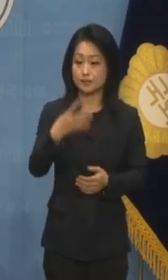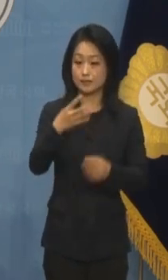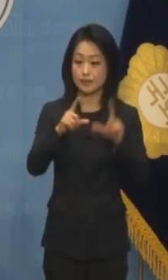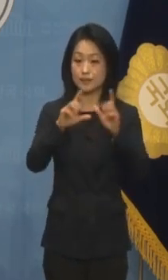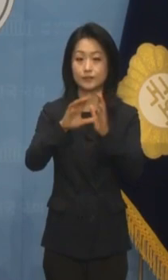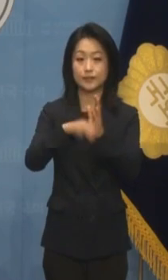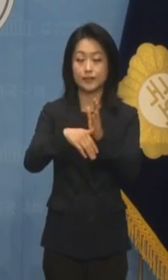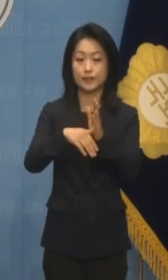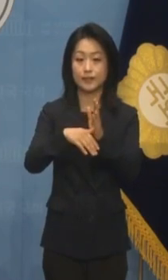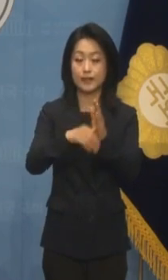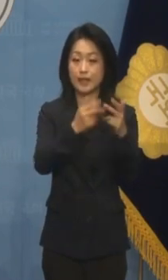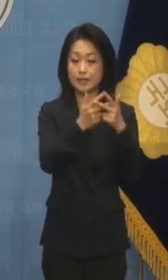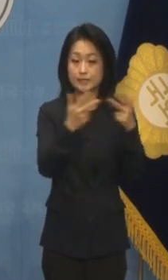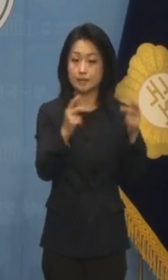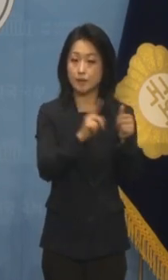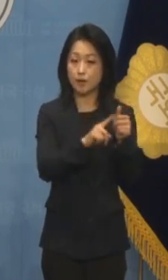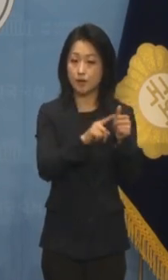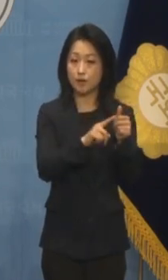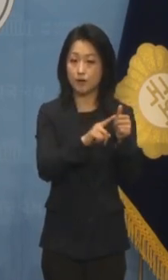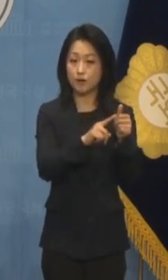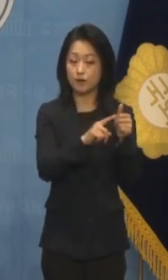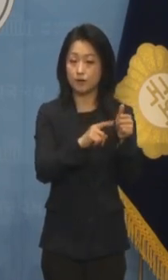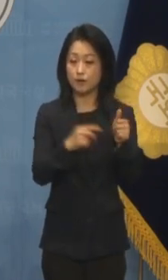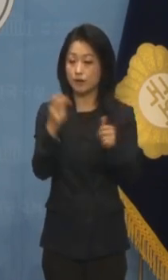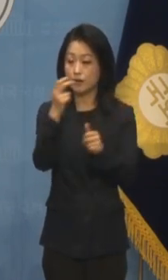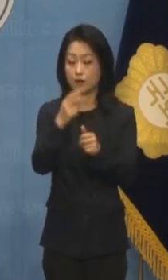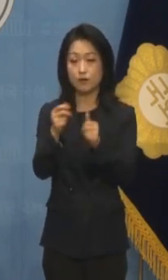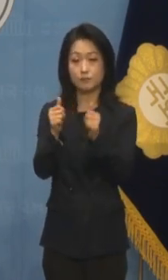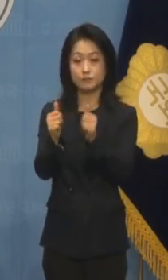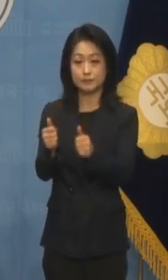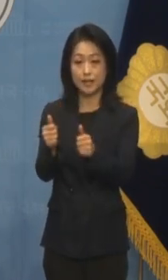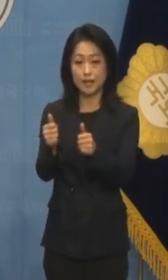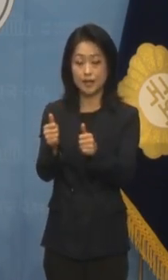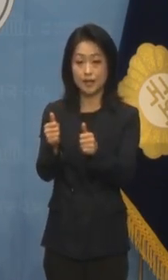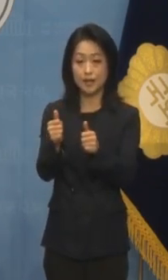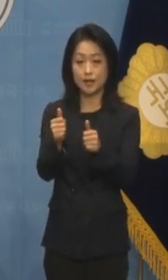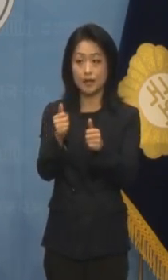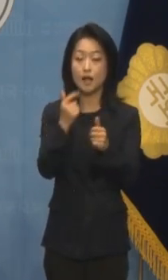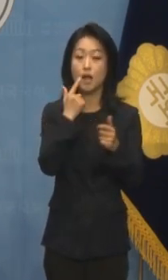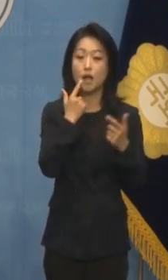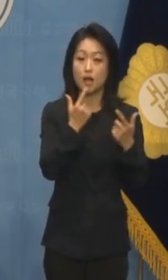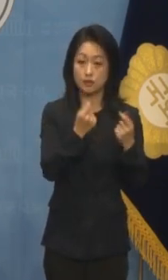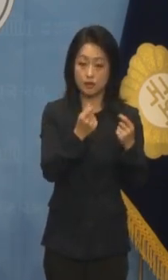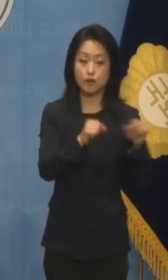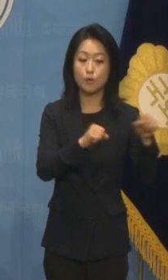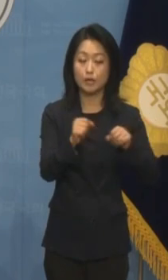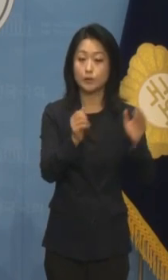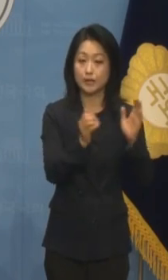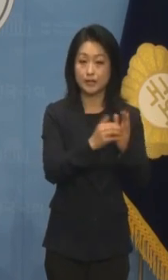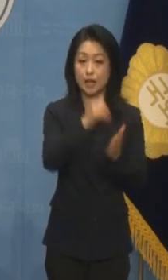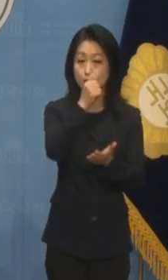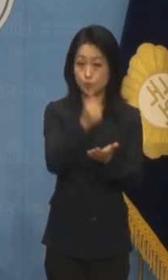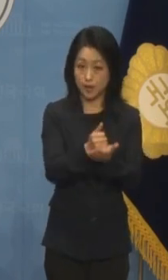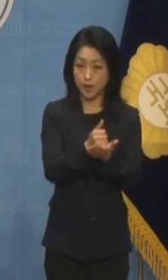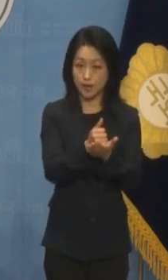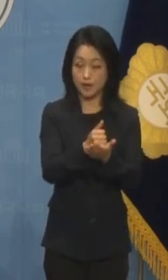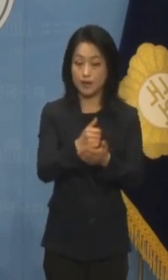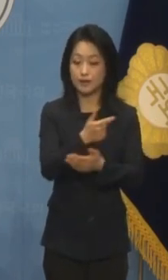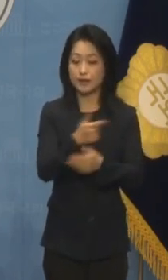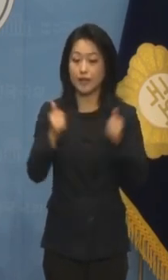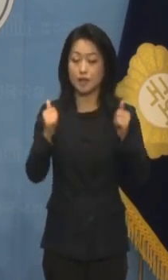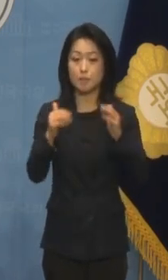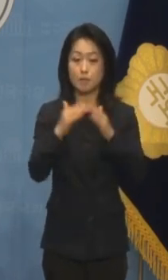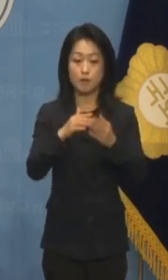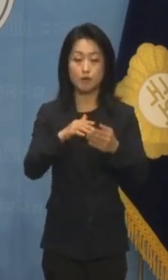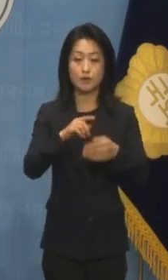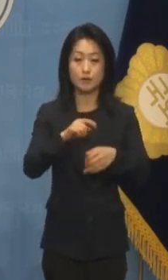2004년에 이재명 대표는 검사 사칭을 했다는 혐의로 대법원에서 벌금